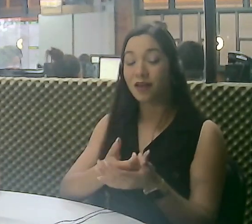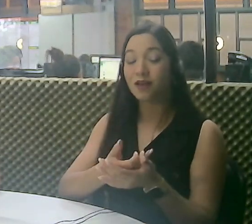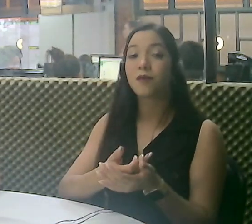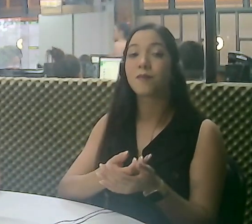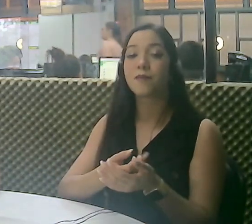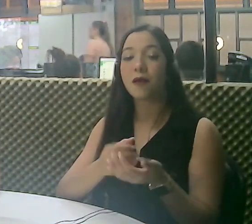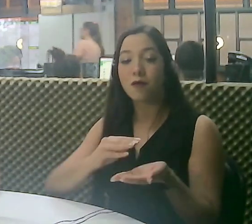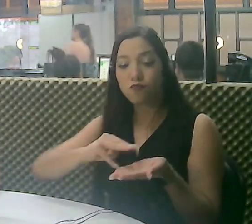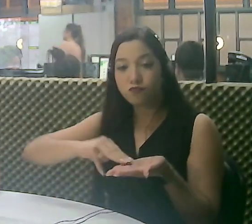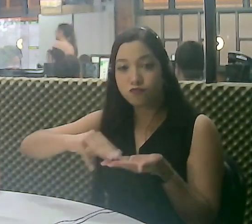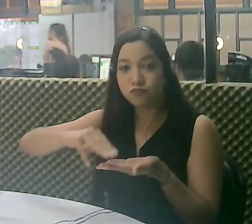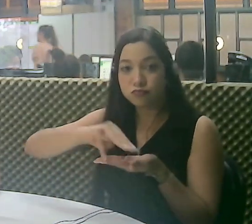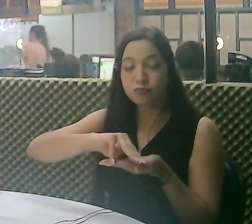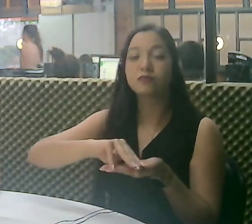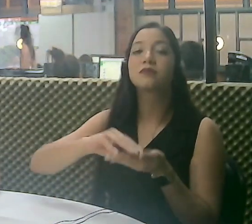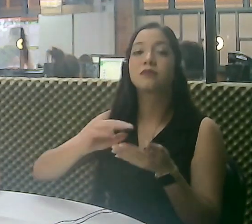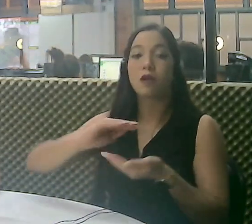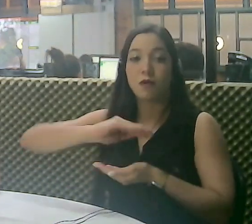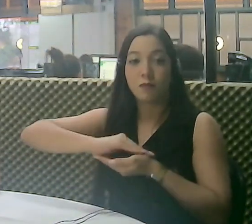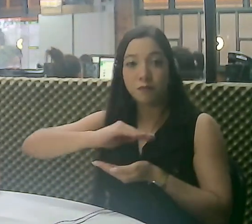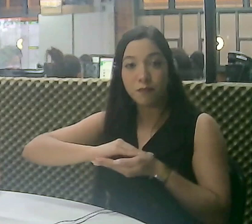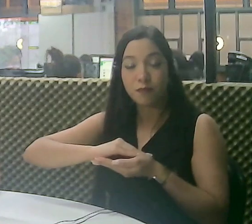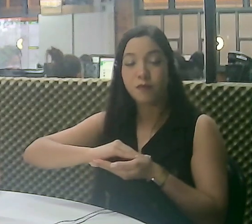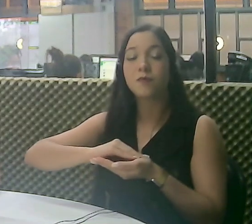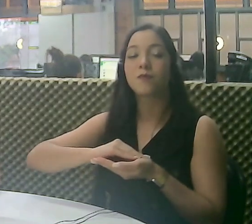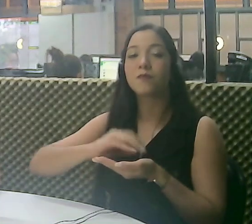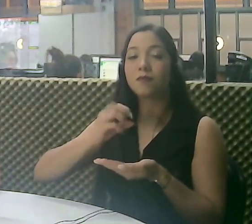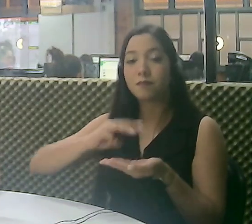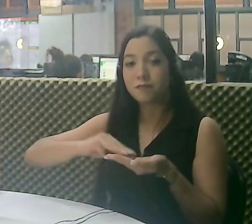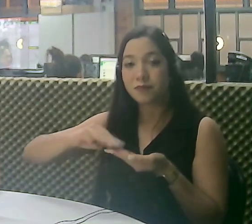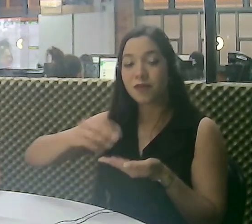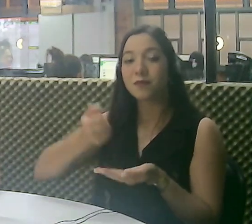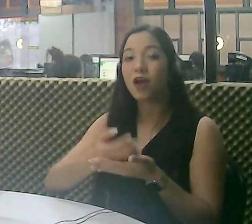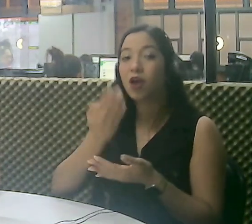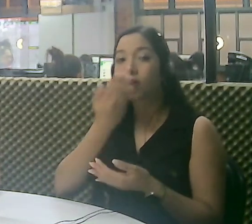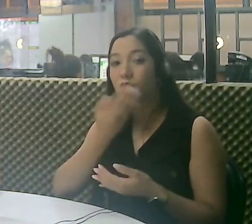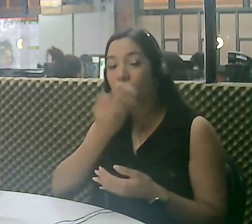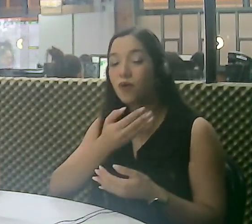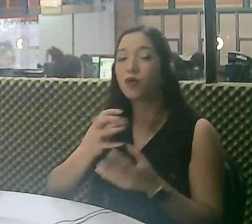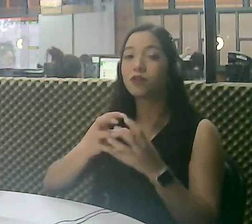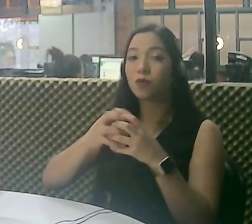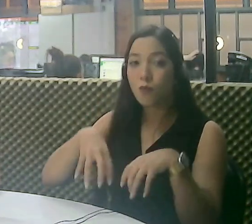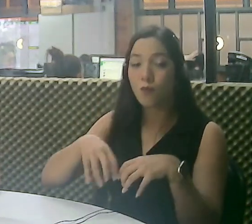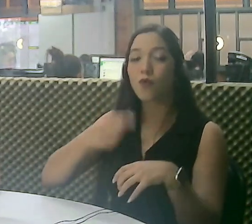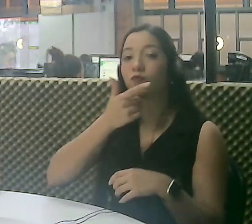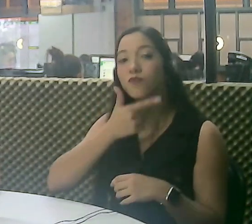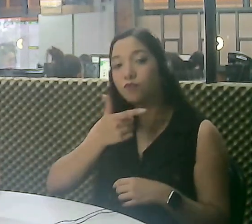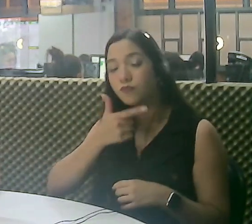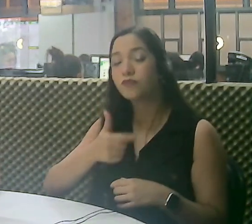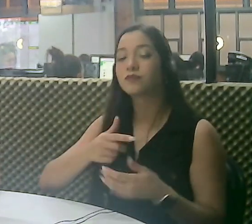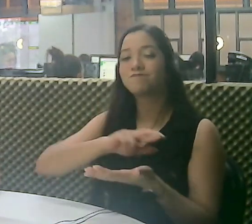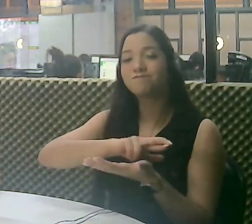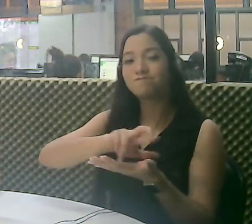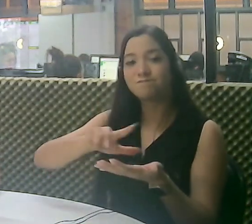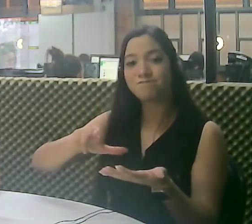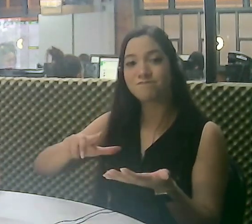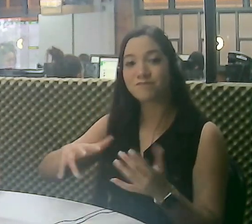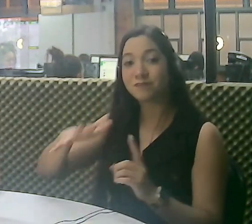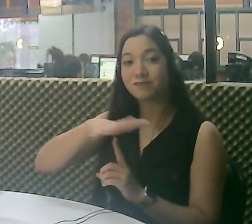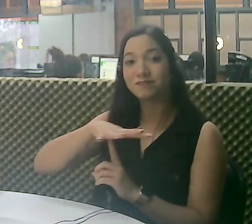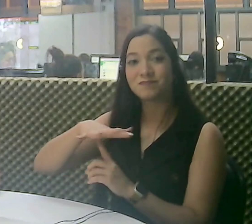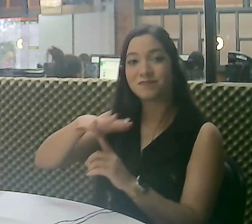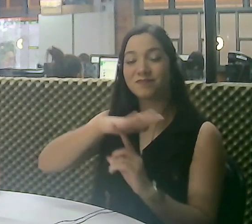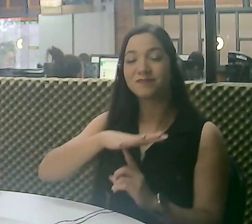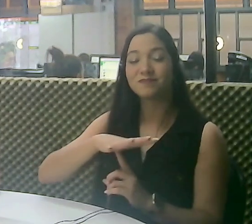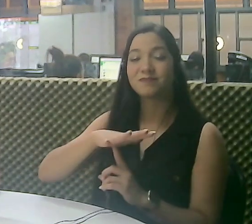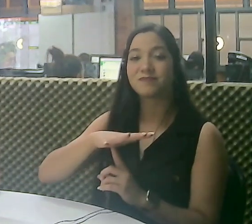tapioca, pamonha, pastel frito na hora ou adquirir doces, ovos, caipiras e hortifrutis. As barracas com os produtos